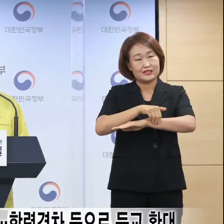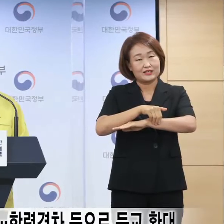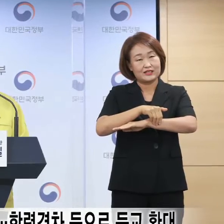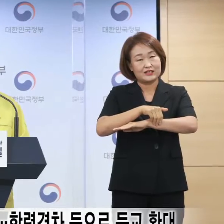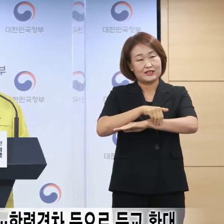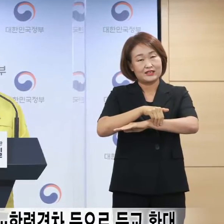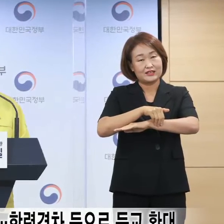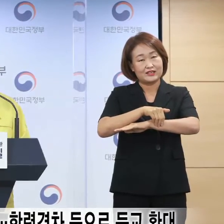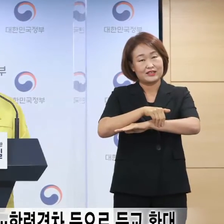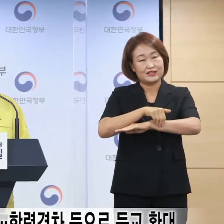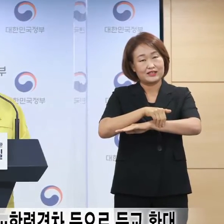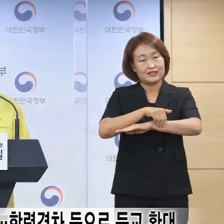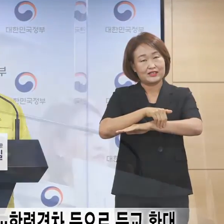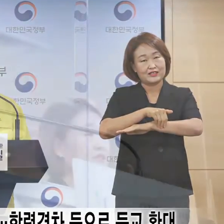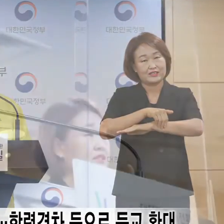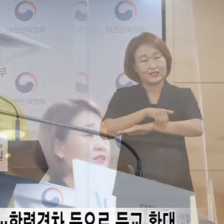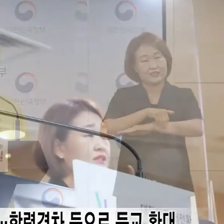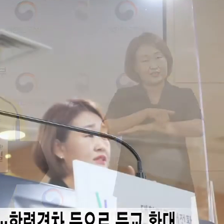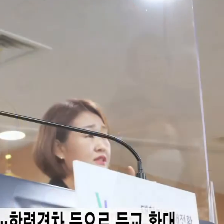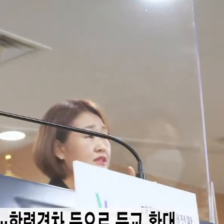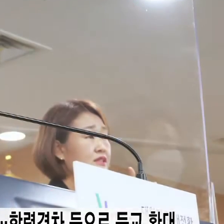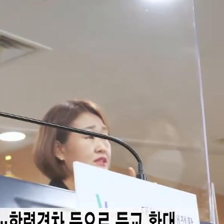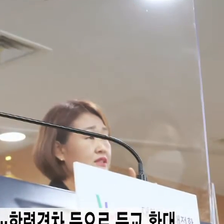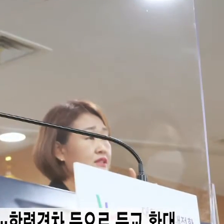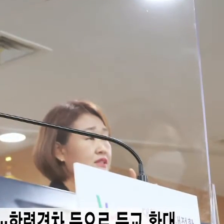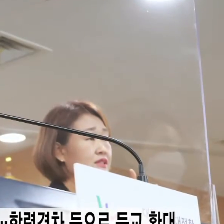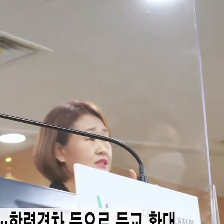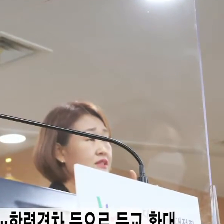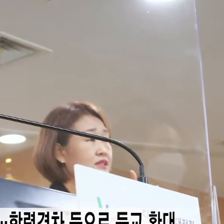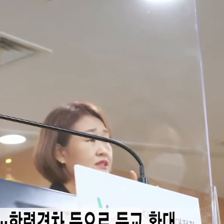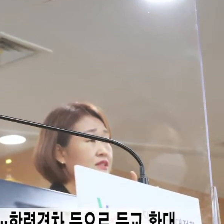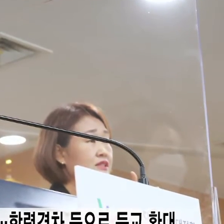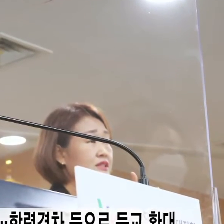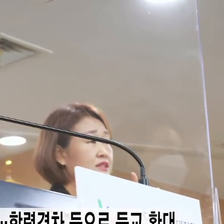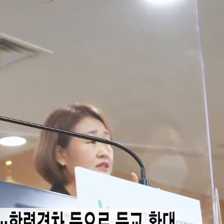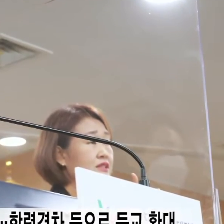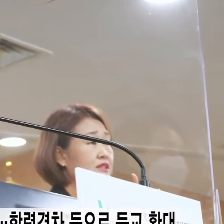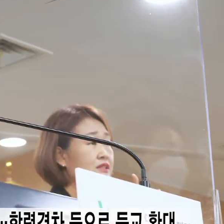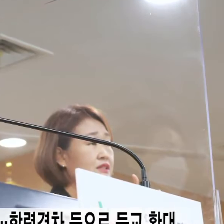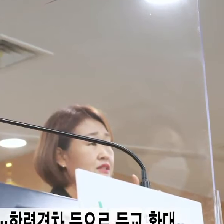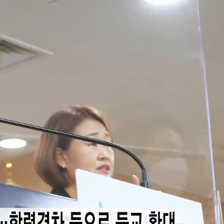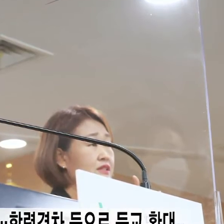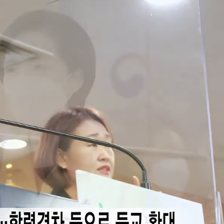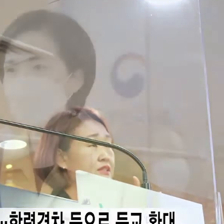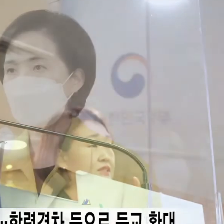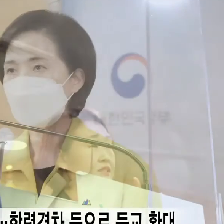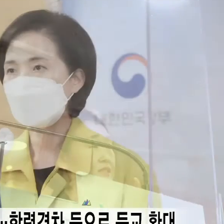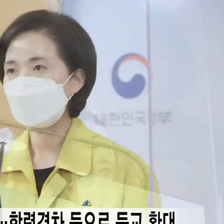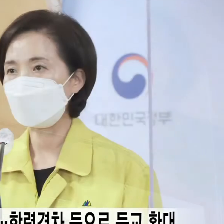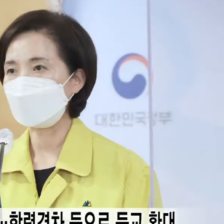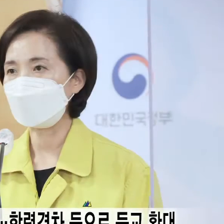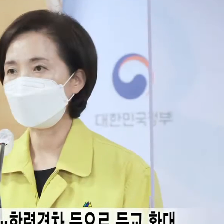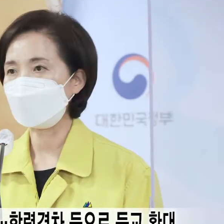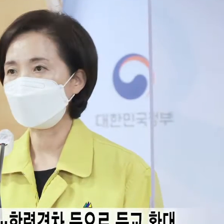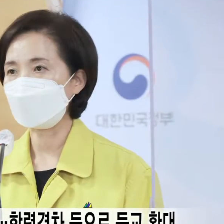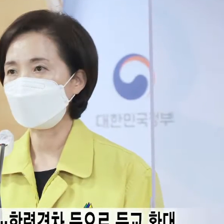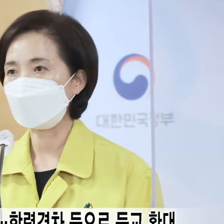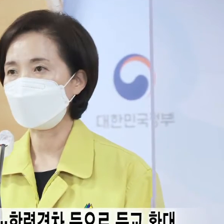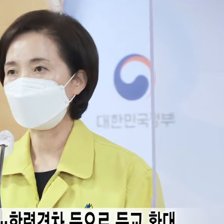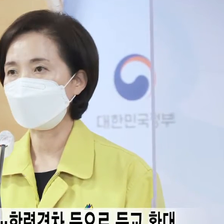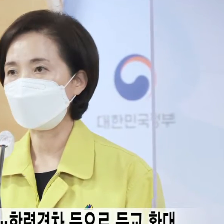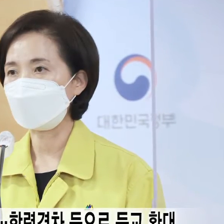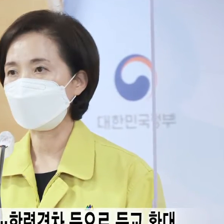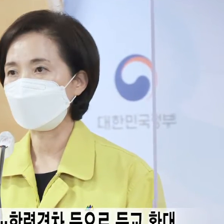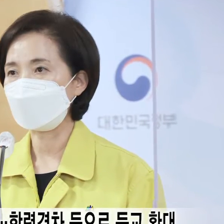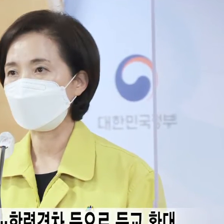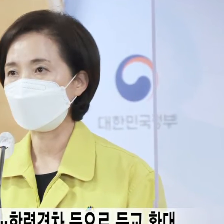그 부의 2학기 학사 운영 방안은 코럴 이후에 전국단위 확산 추세와 등교 확대 필요성 등을 종합적으로 고래